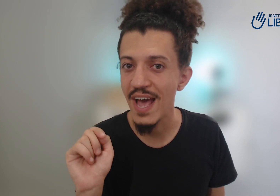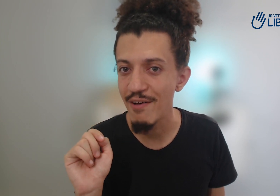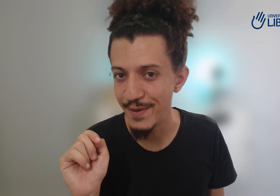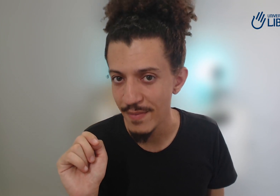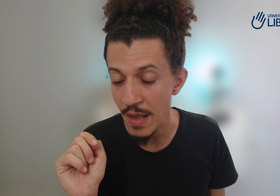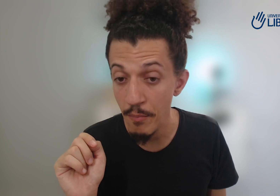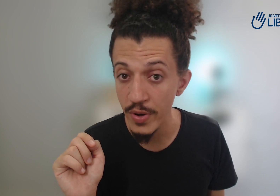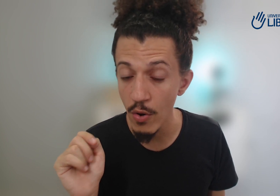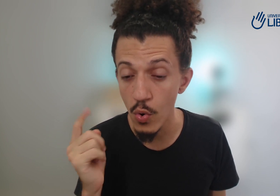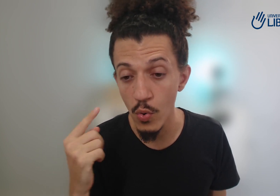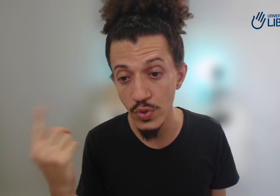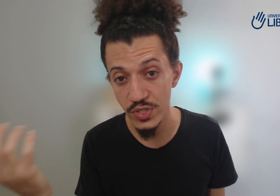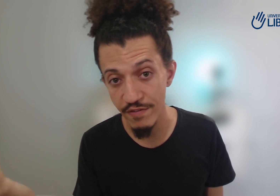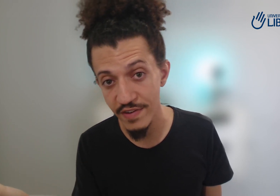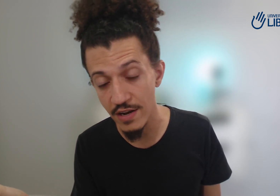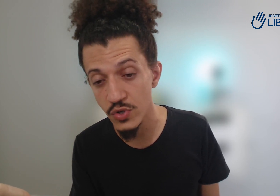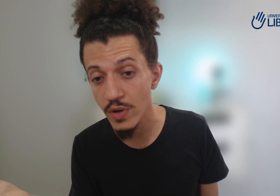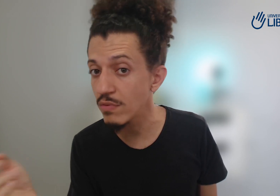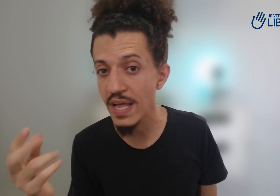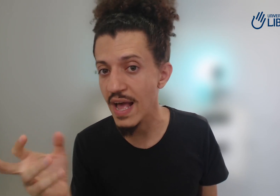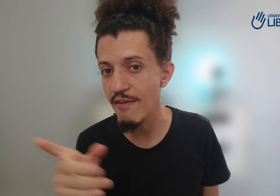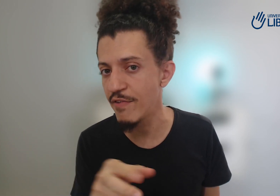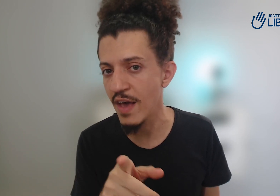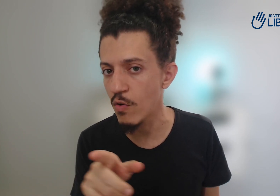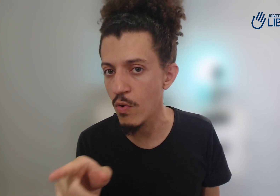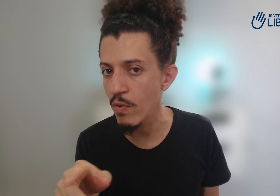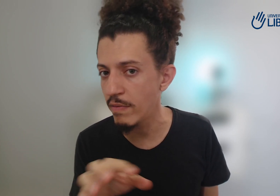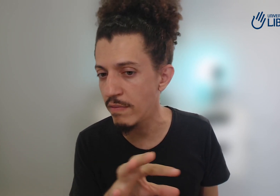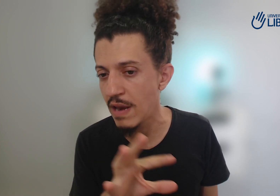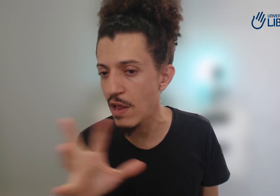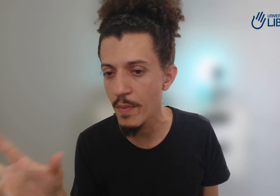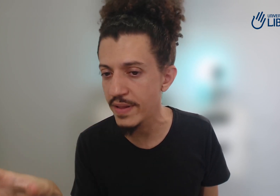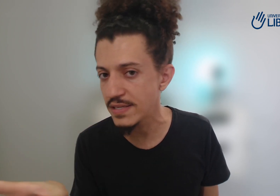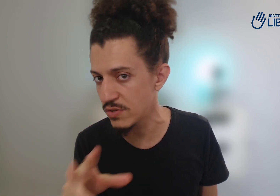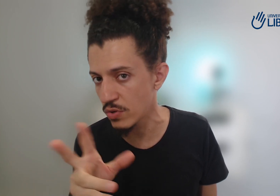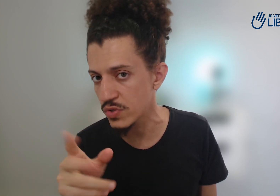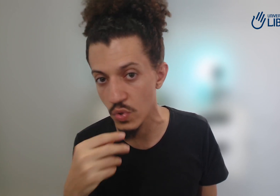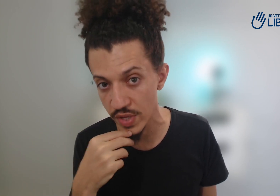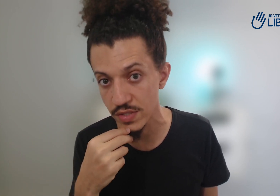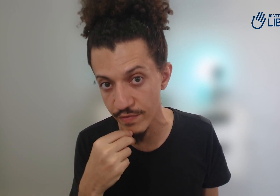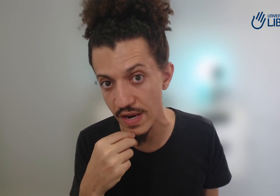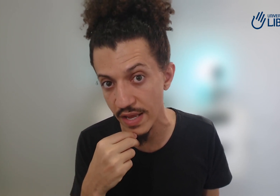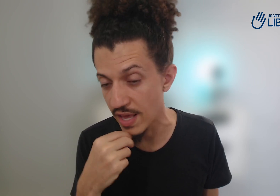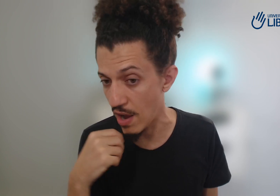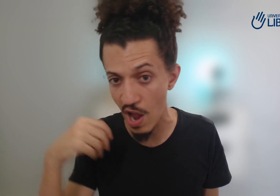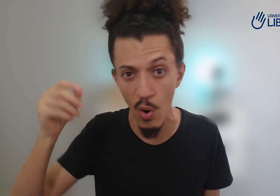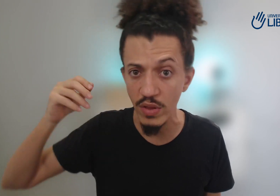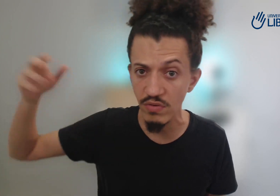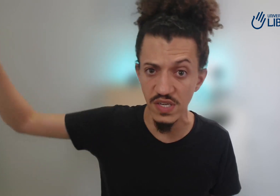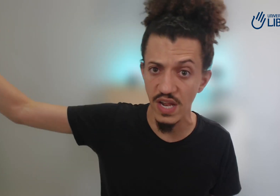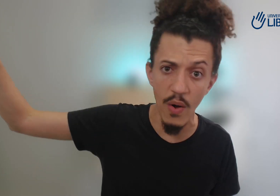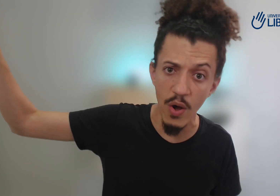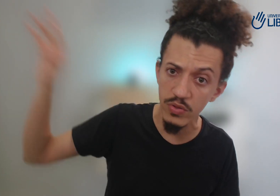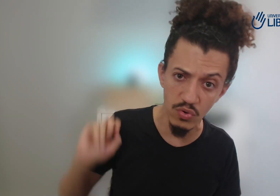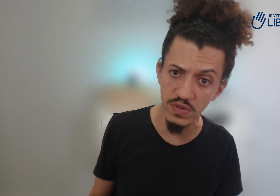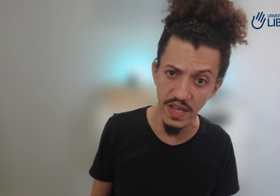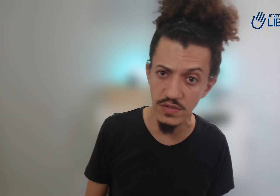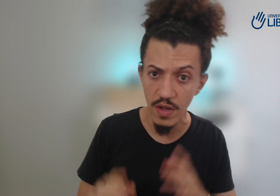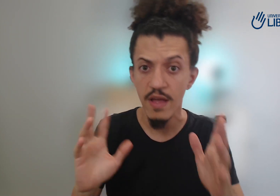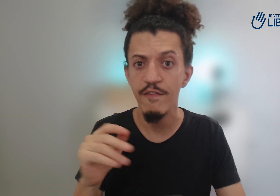serve. Porque o concurso já finalizou não tem a ver com nenhuma desses outros contextos que eu falei aqui. É outro sinal, é outro contexto, fica